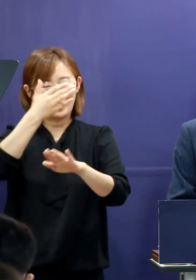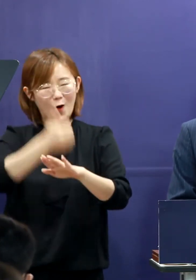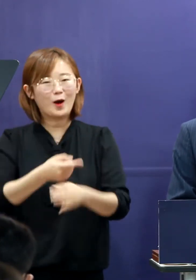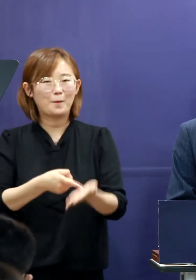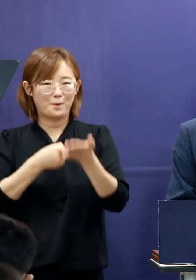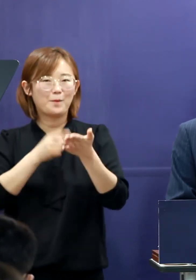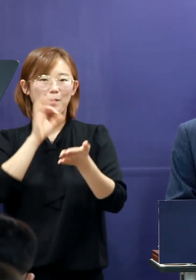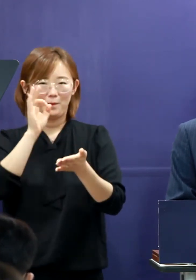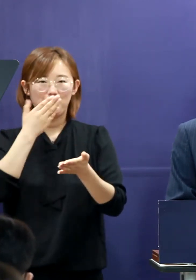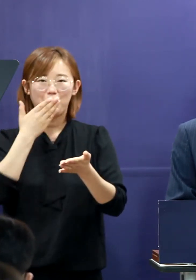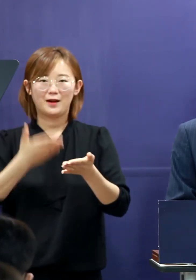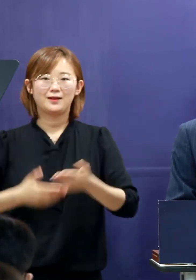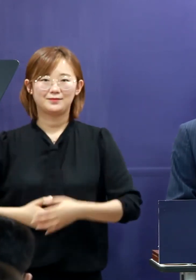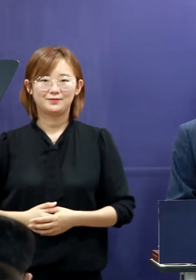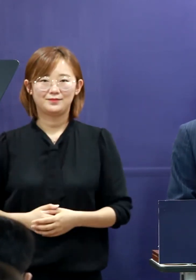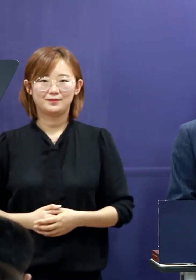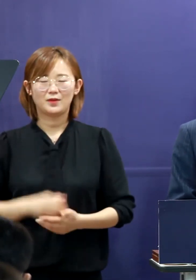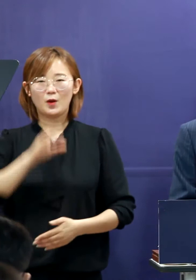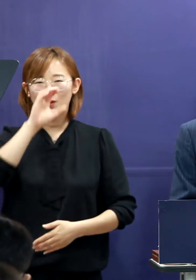나올 수 있도록